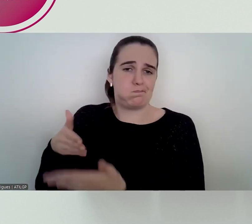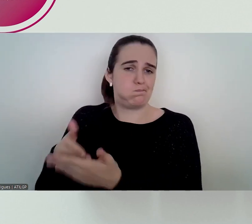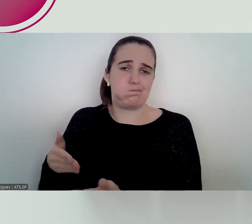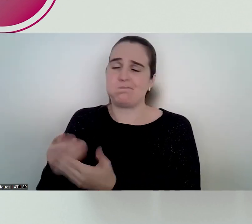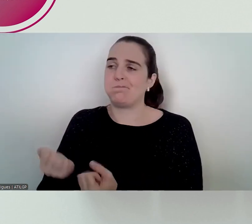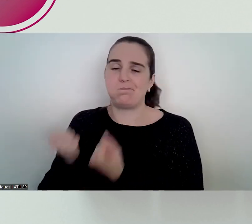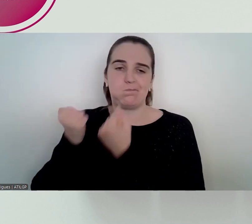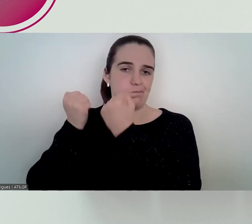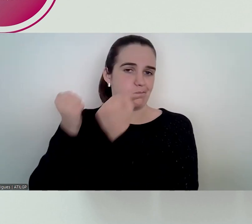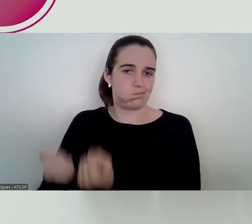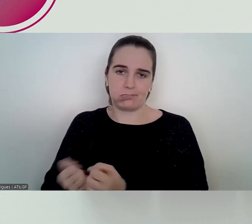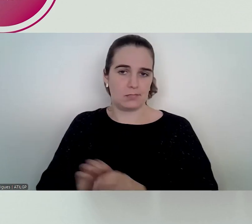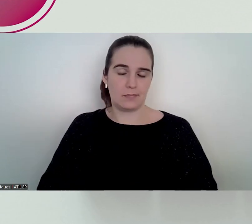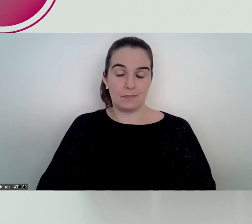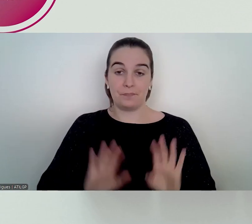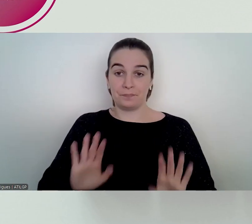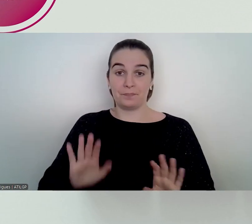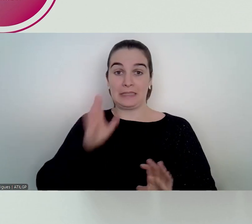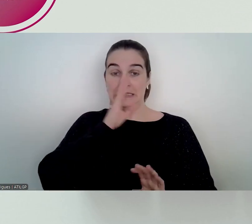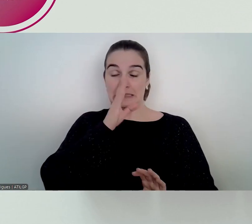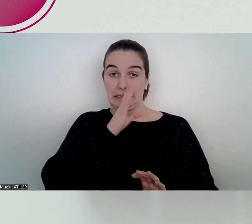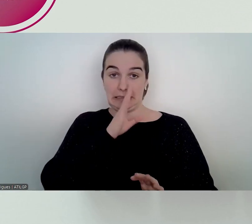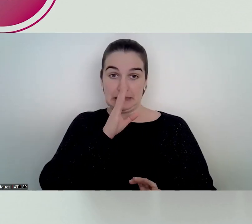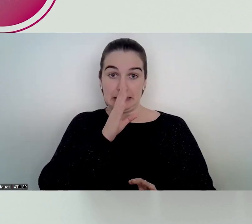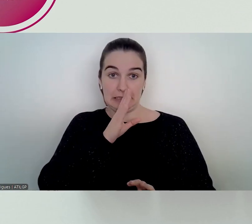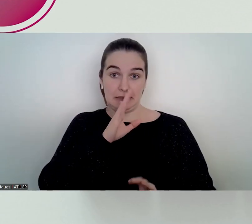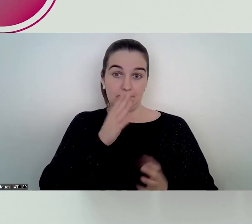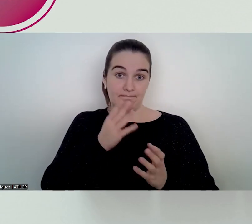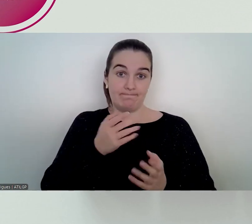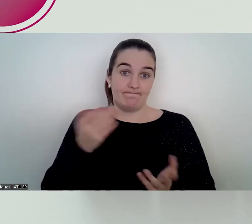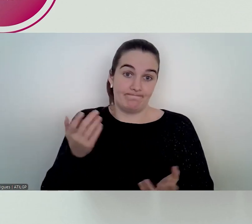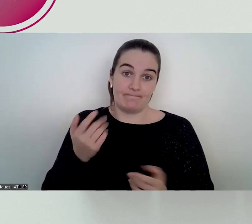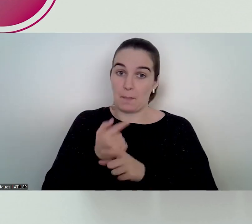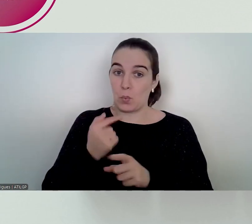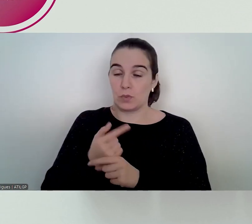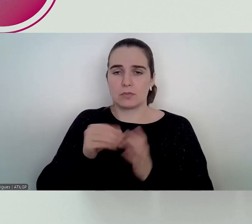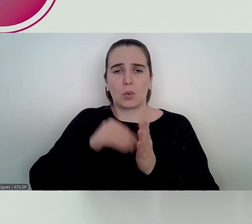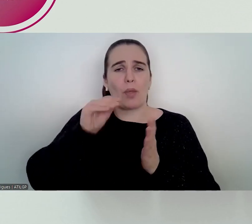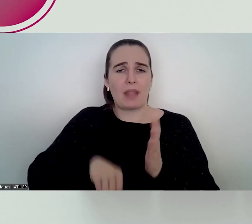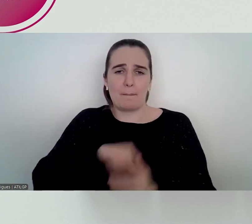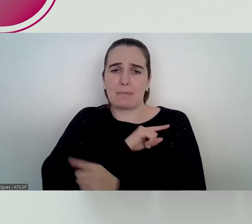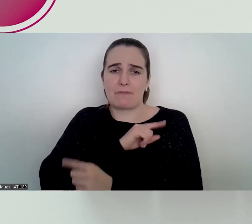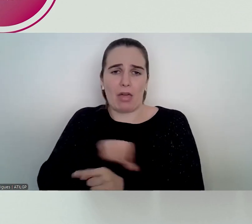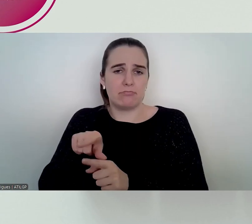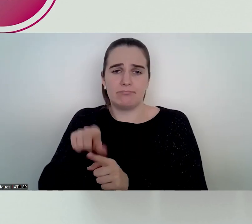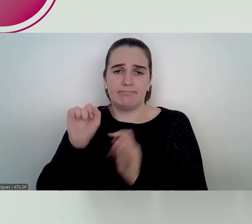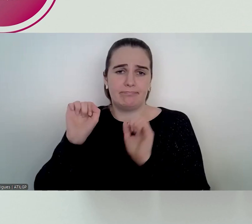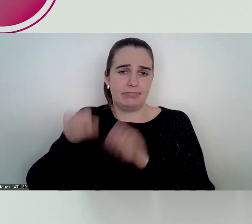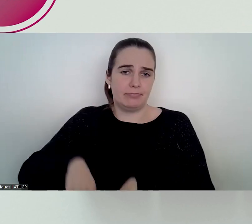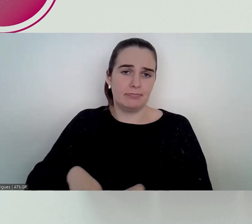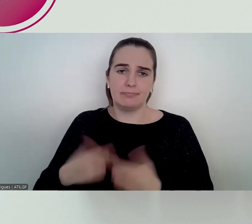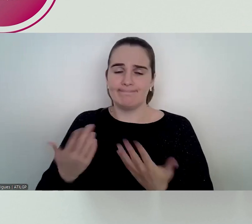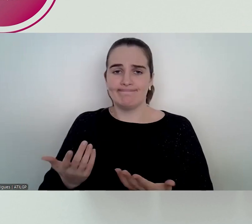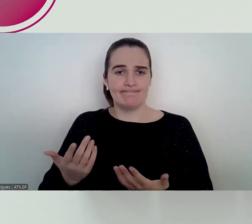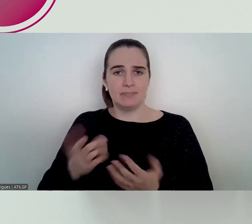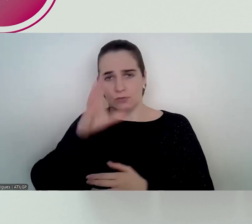Portanto, nos regimes que envolvam contratos com privados, aquilo que